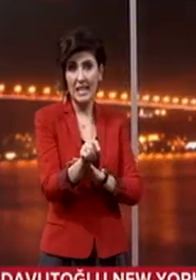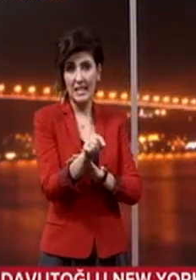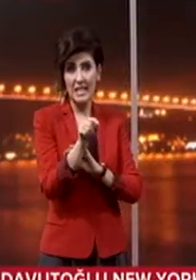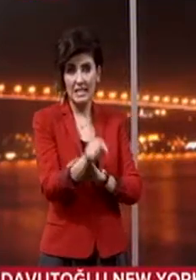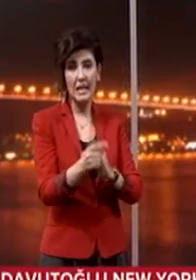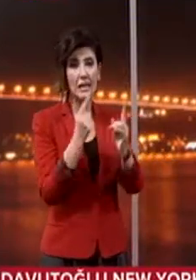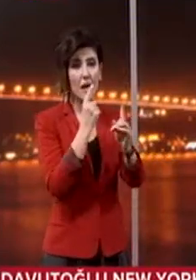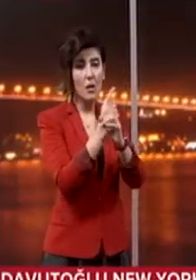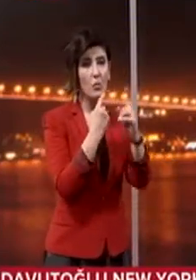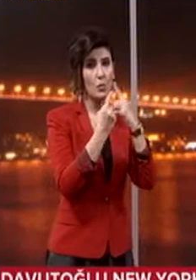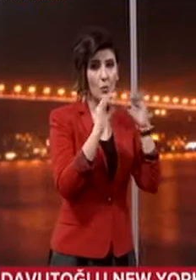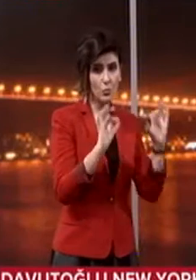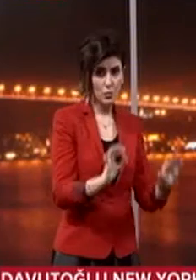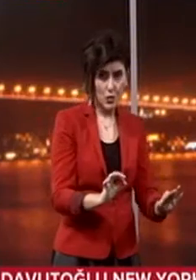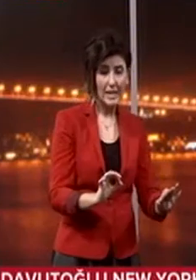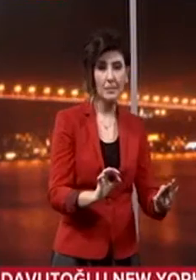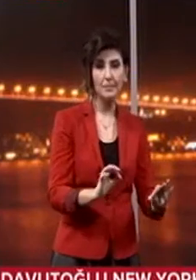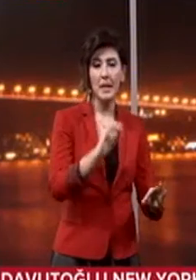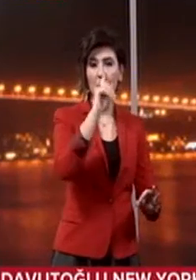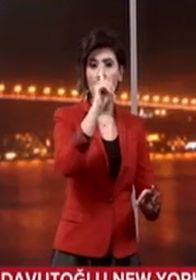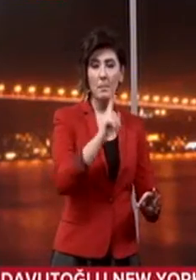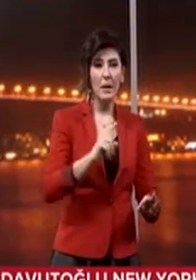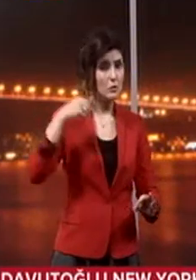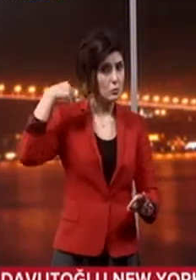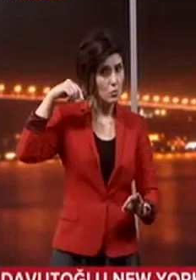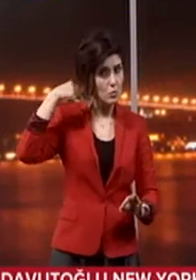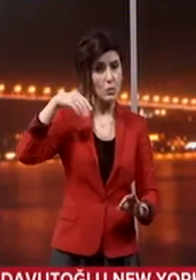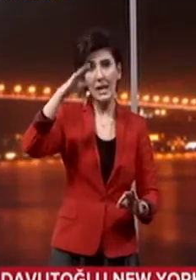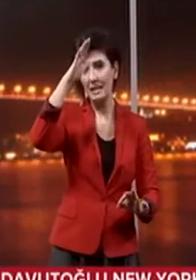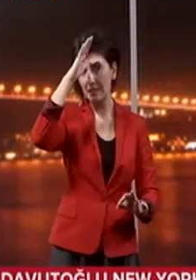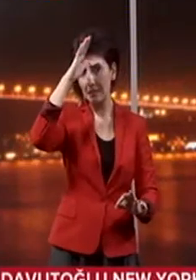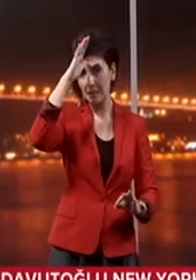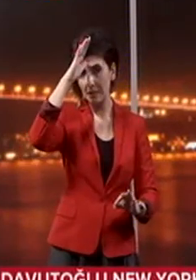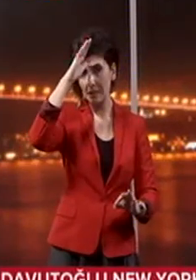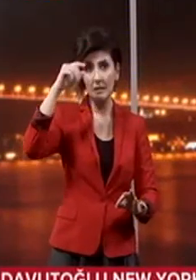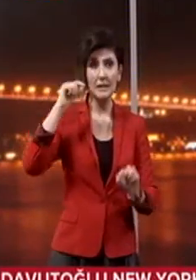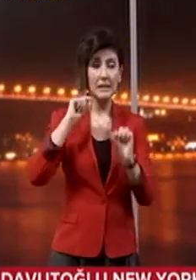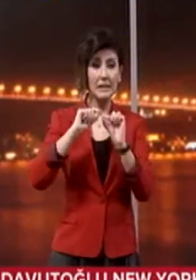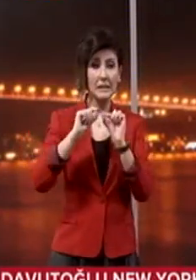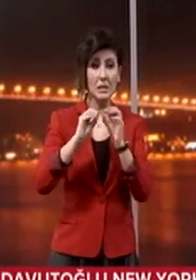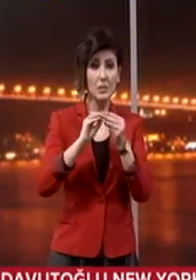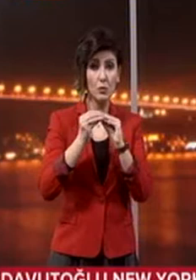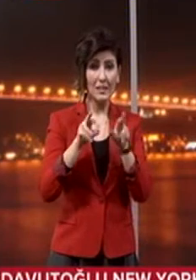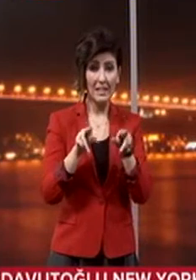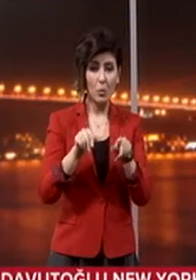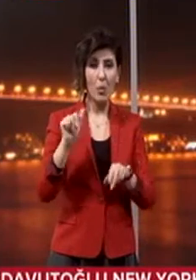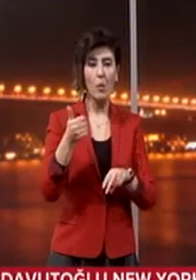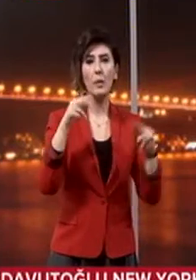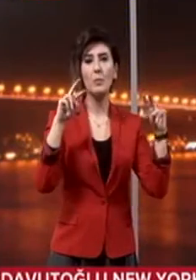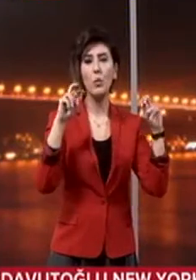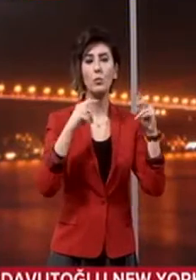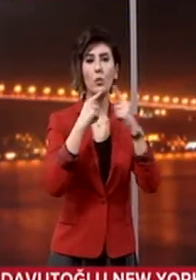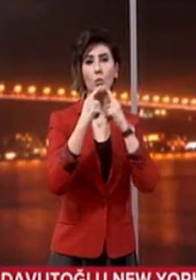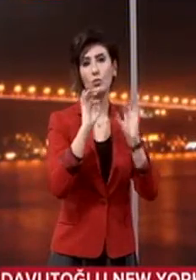Genel Sekreteri Ban Ki-moon'la da görüşecek. Başta Suriye, Irak ve Kıbrıs sorunu gibi önemli